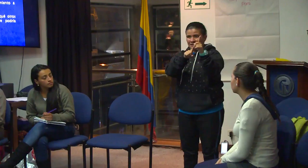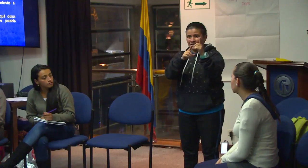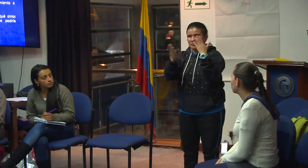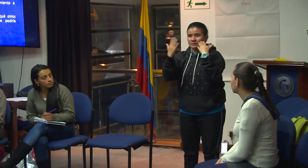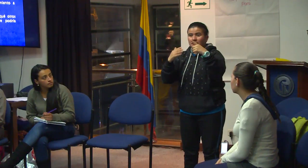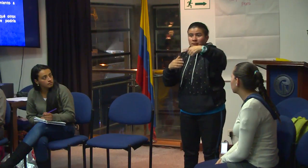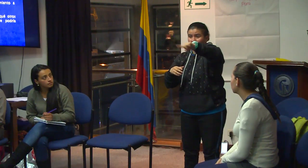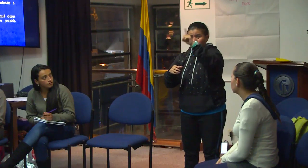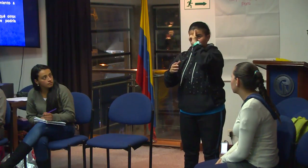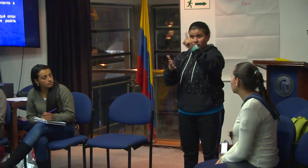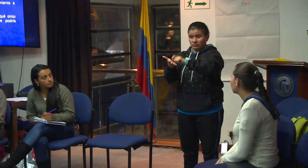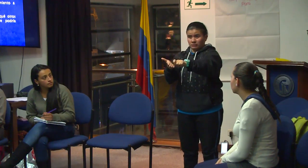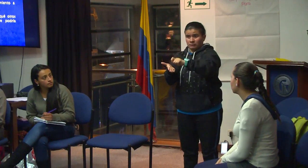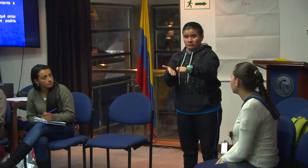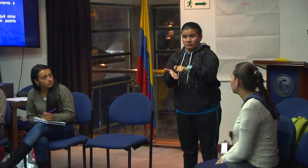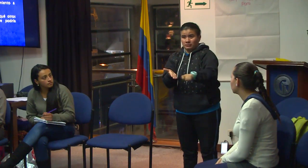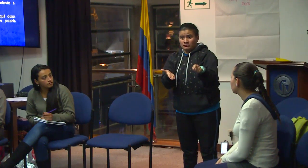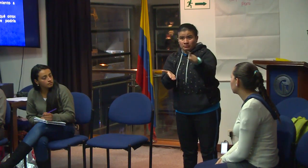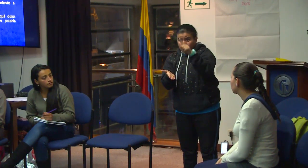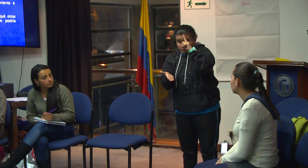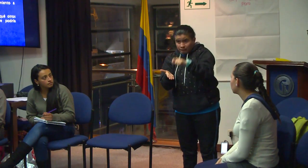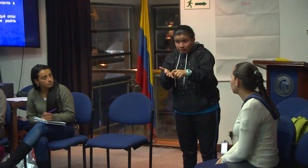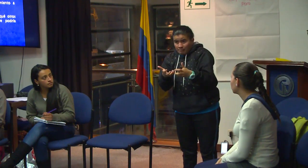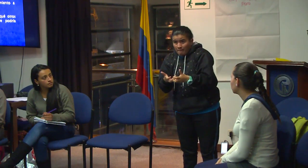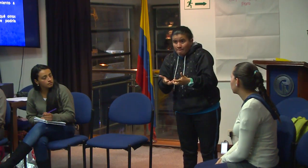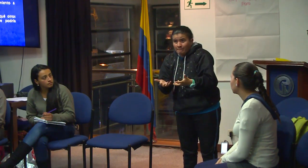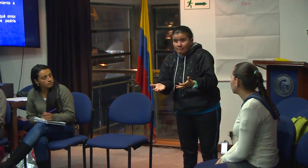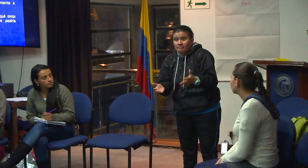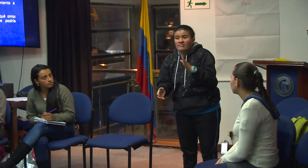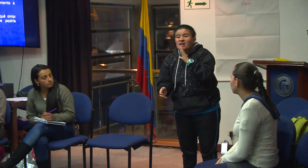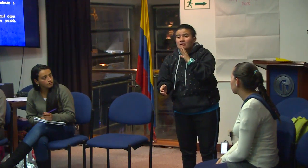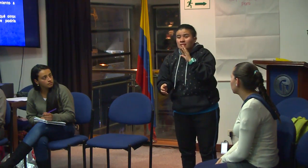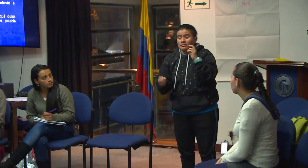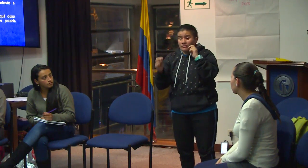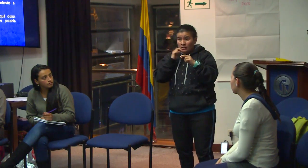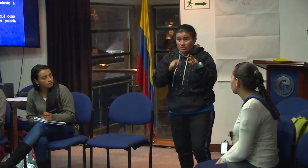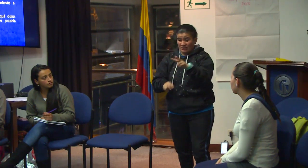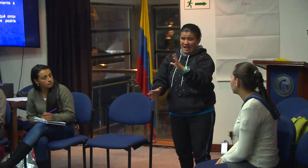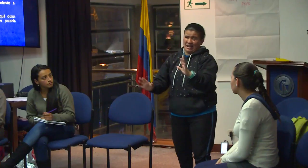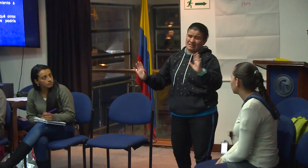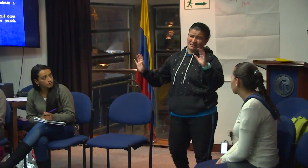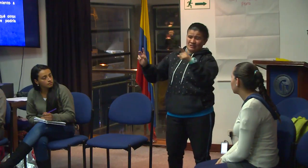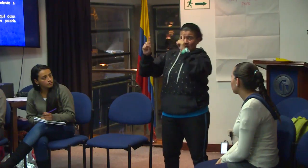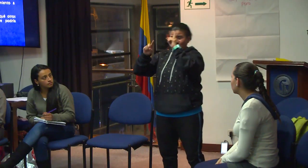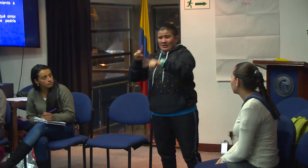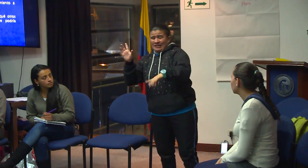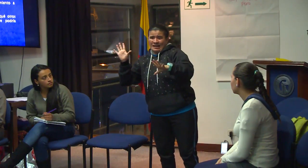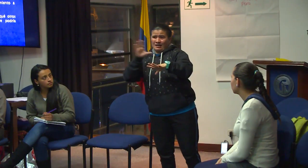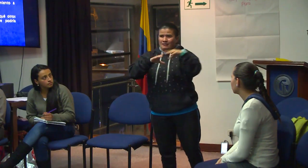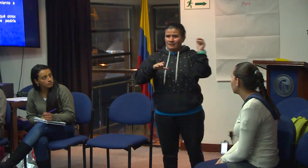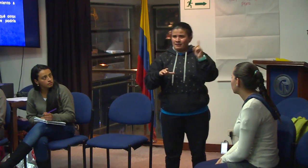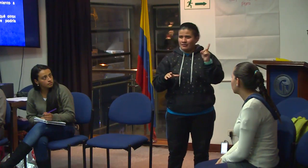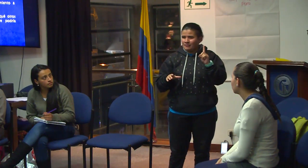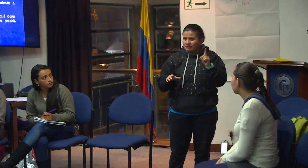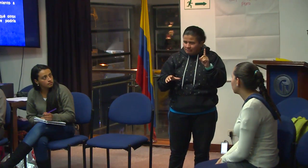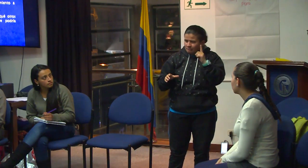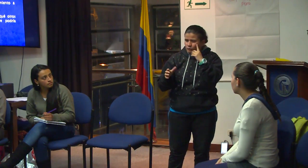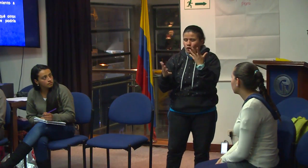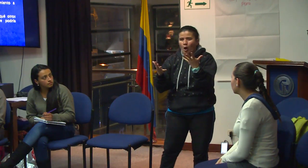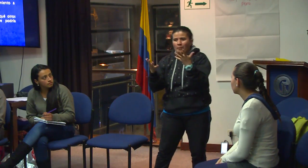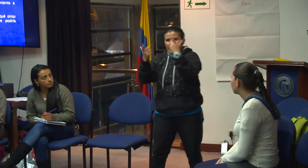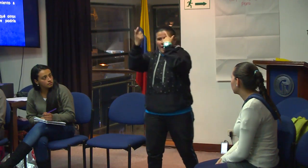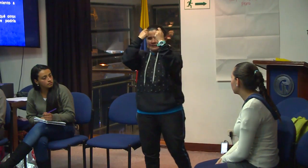Afuera, no sé, en Brasil, que la gente que no sabía procesos de lectoescritura, él llegó y dijo, ay, ellos no saben, no pueden, me